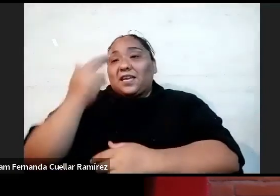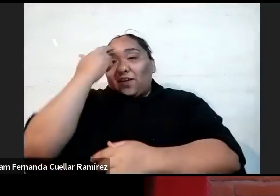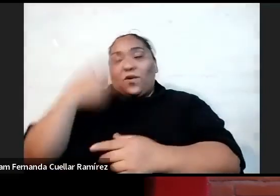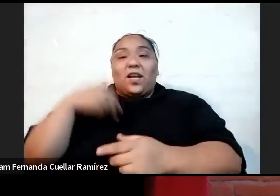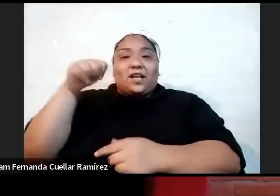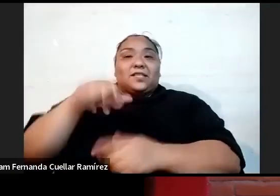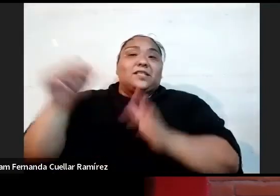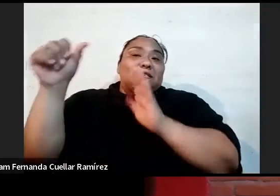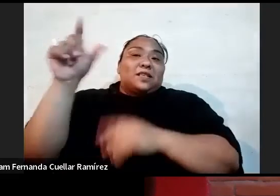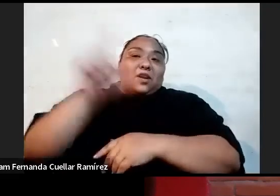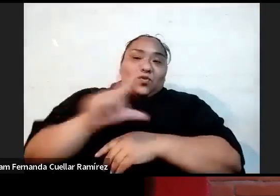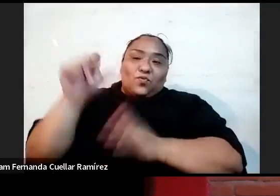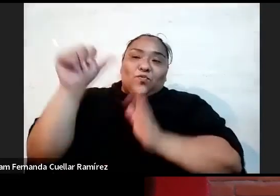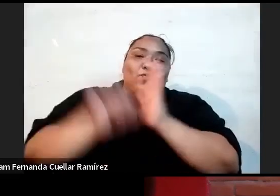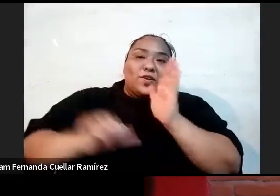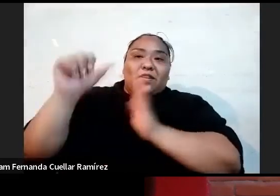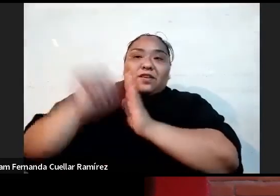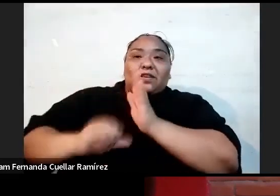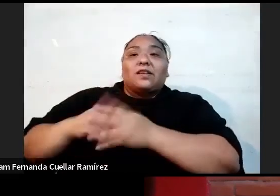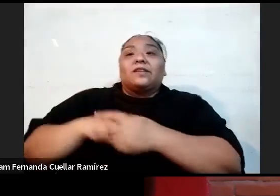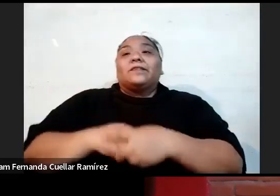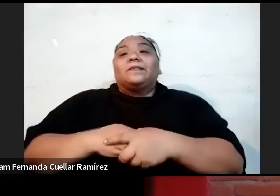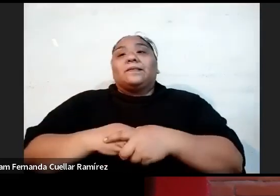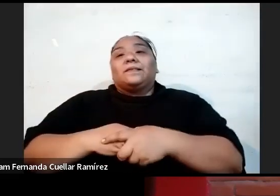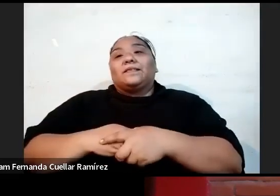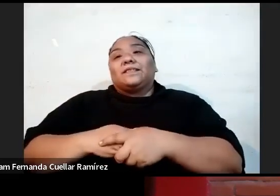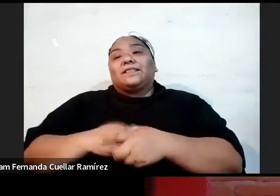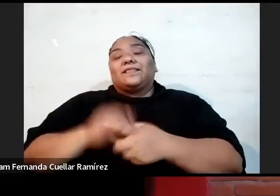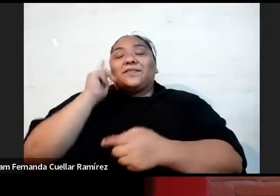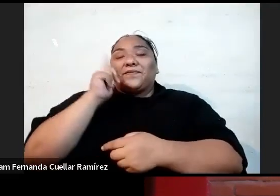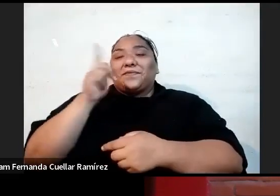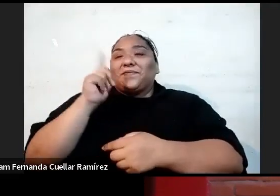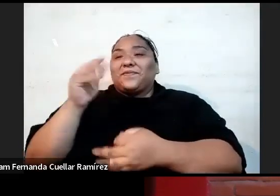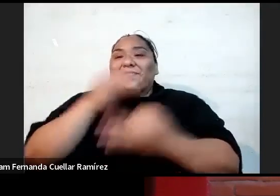ver. Y pues